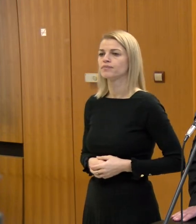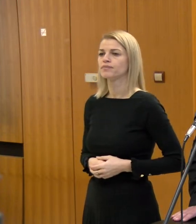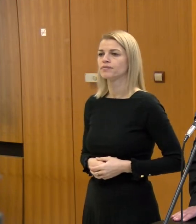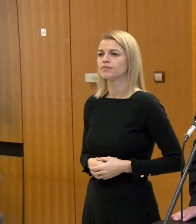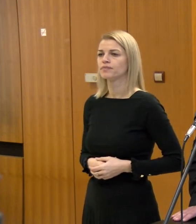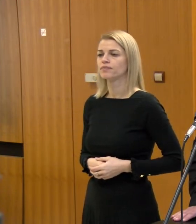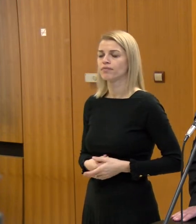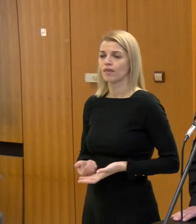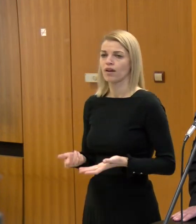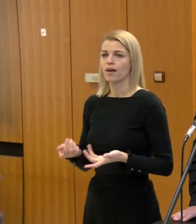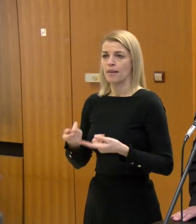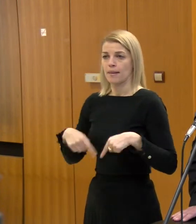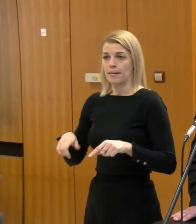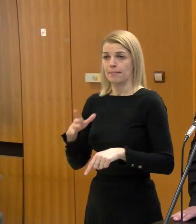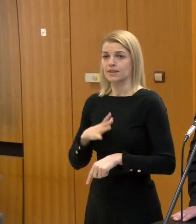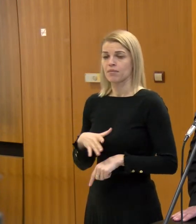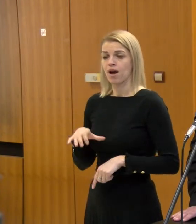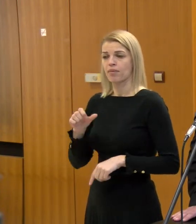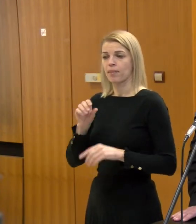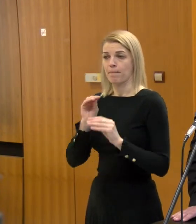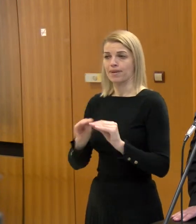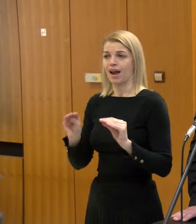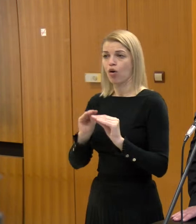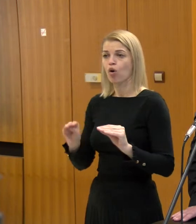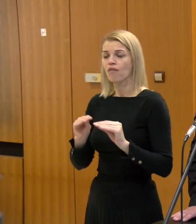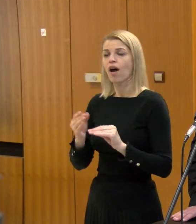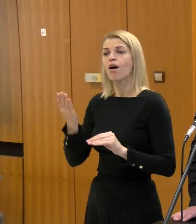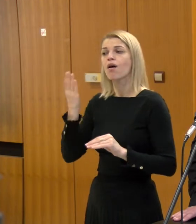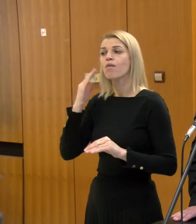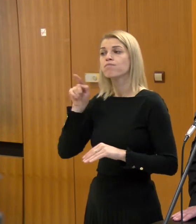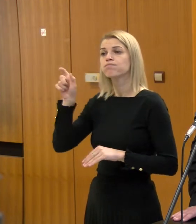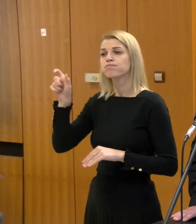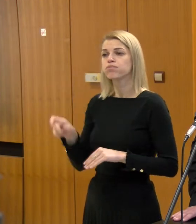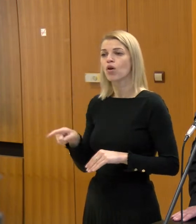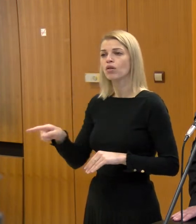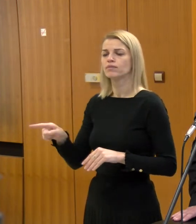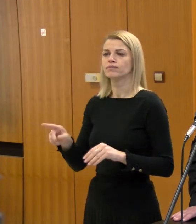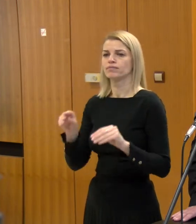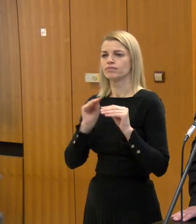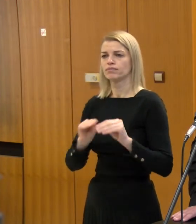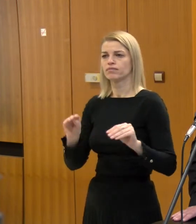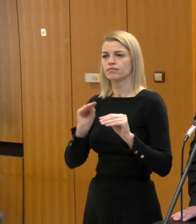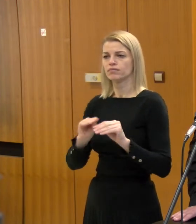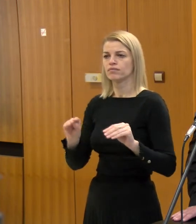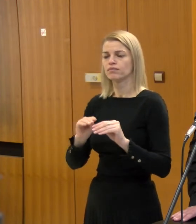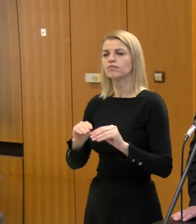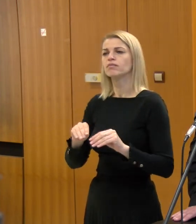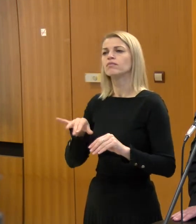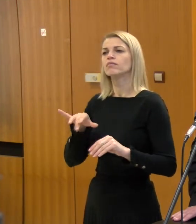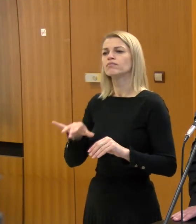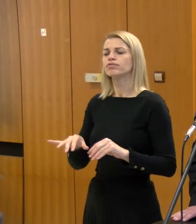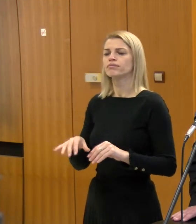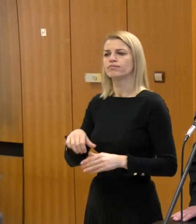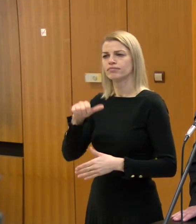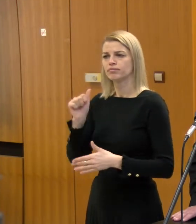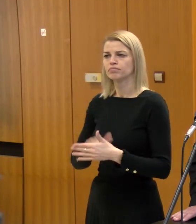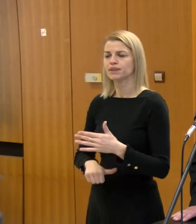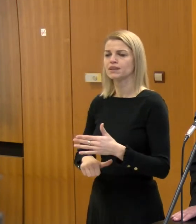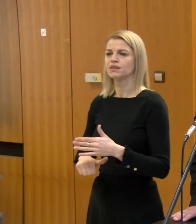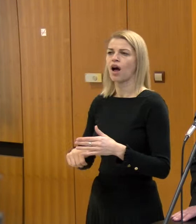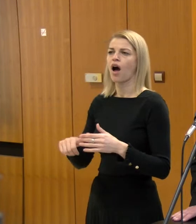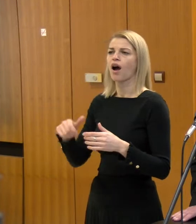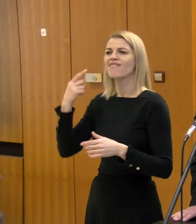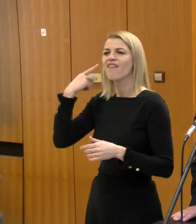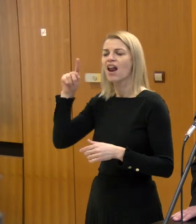Pozrite, my chceme, aby pedagógovia boli tí, ktorí vyučujú s prísne stanovenou kvalifikáciou